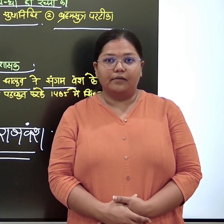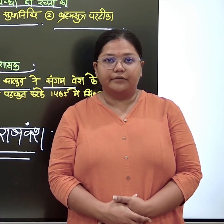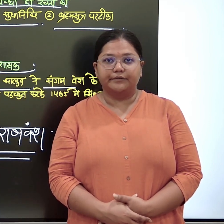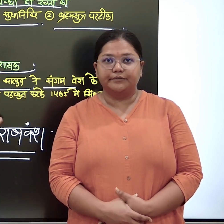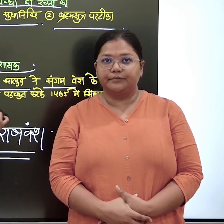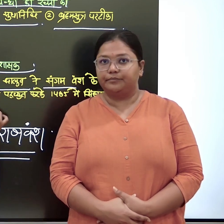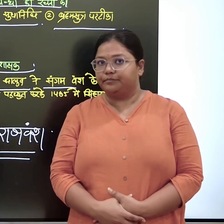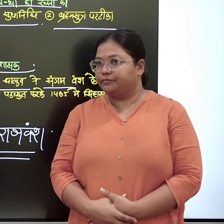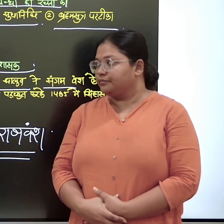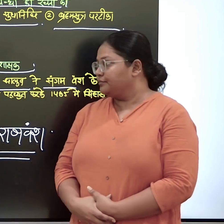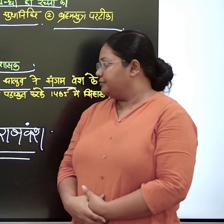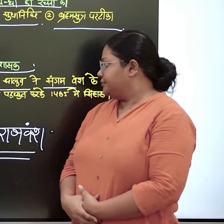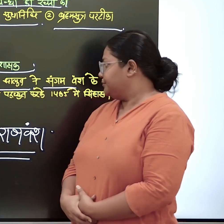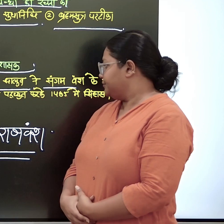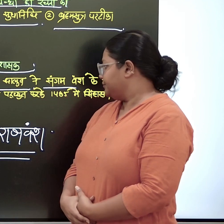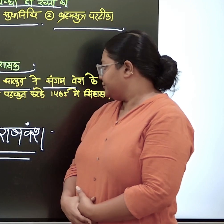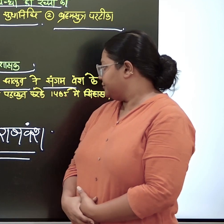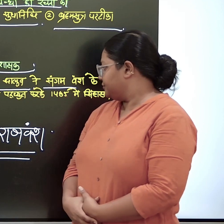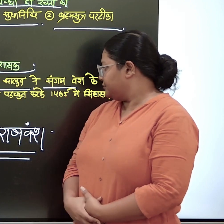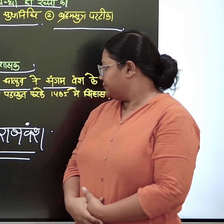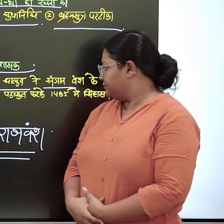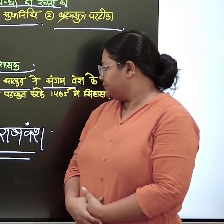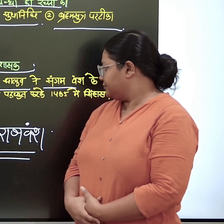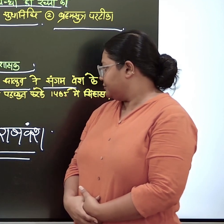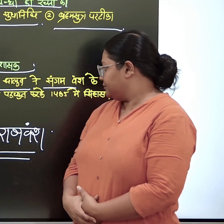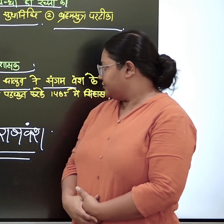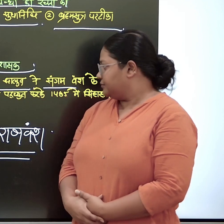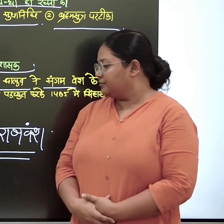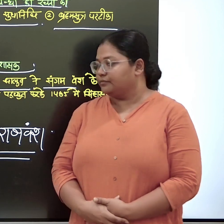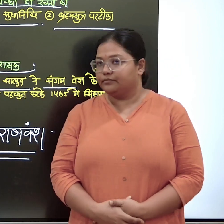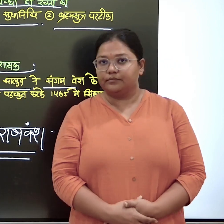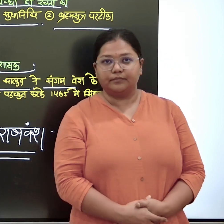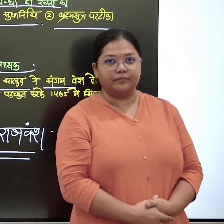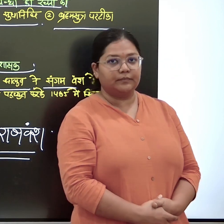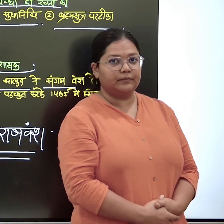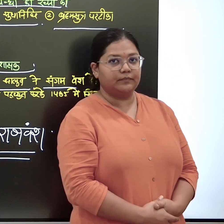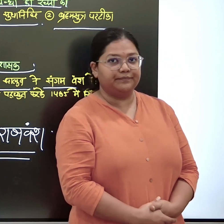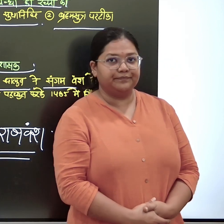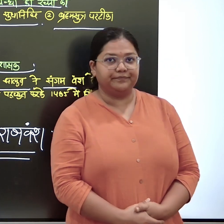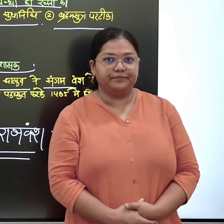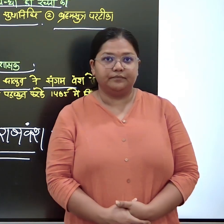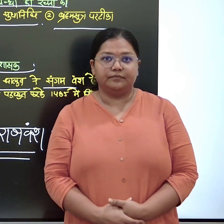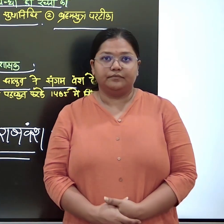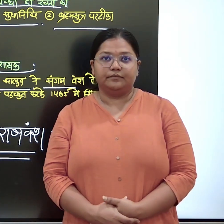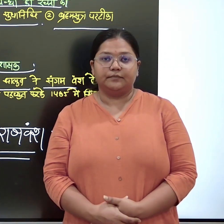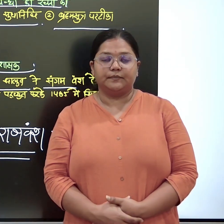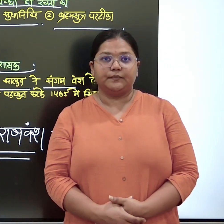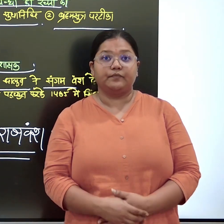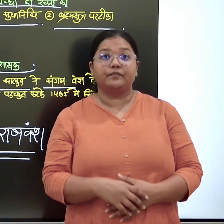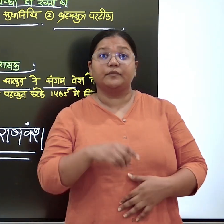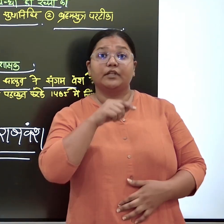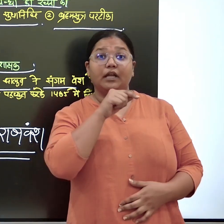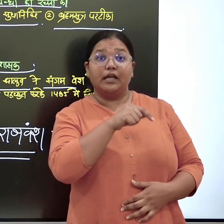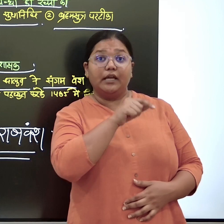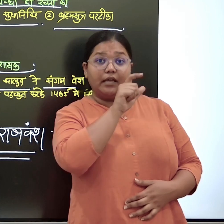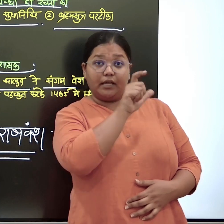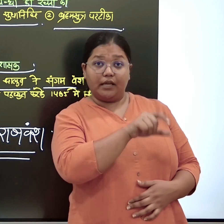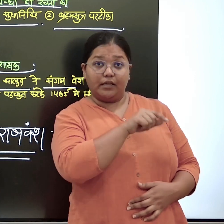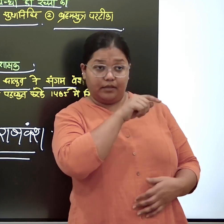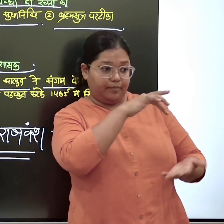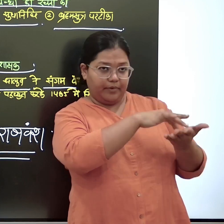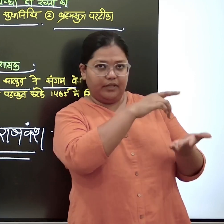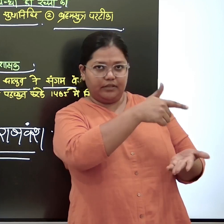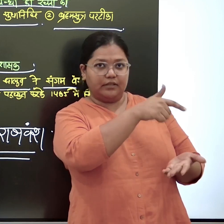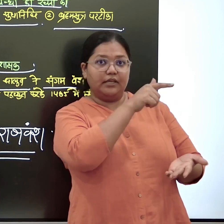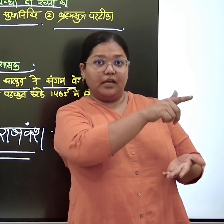विरूपाक्ष द्वितीय को, है ना, विरूपाक्ष द्वितीय को पद्युचत करके, पद्युचत करके